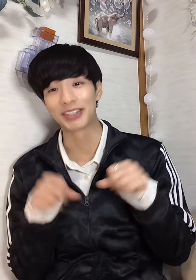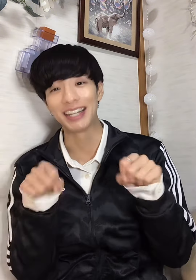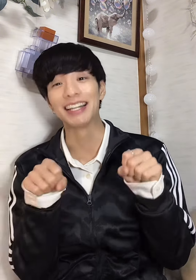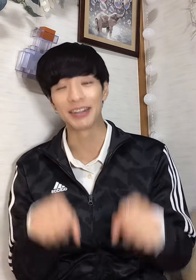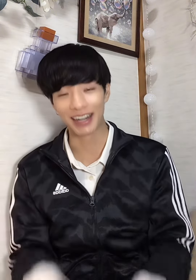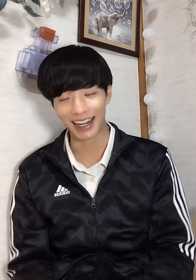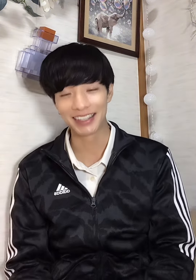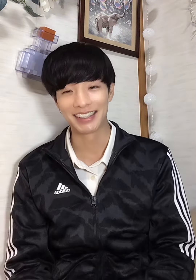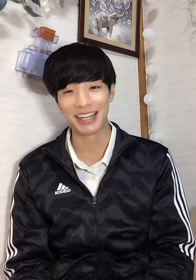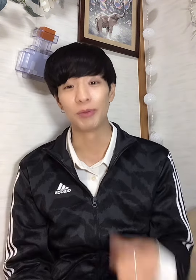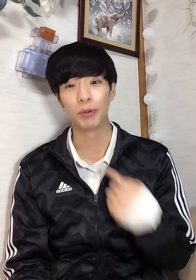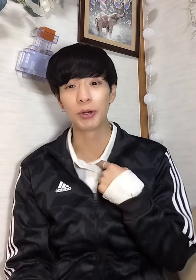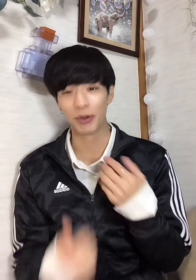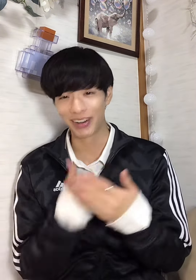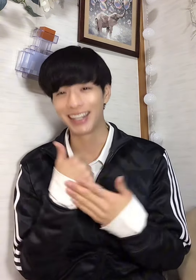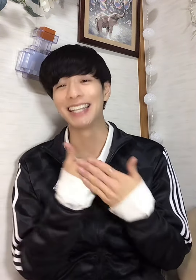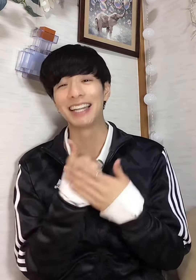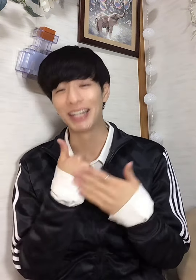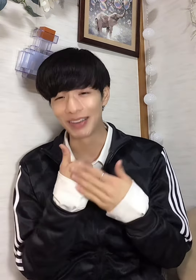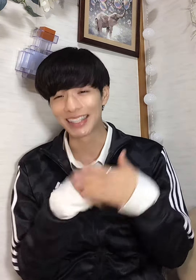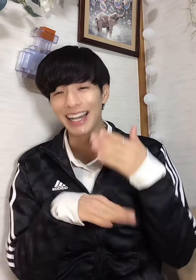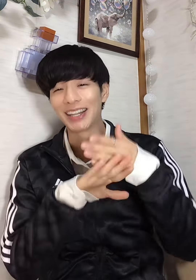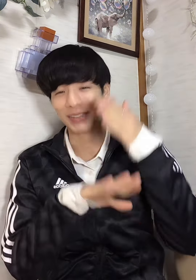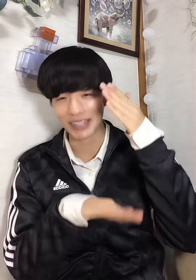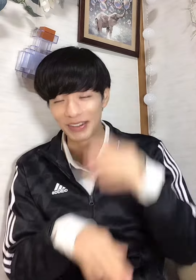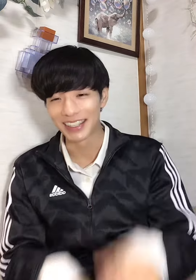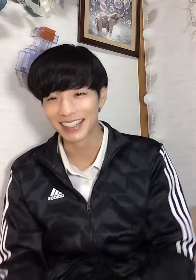楽しくやってるから。僕も癒されてます。ありがとうございます。